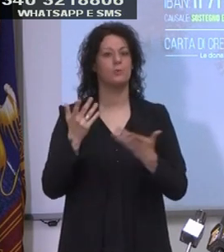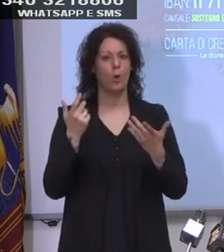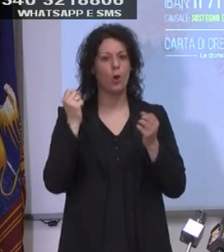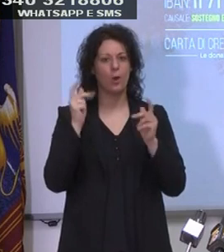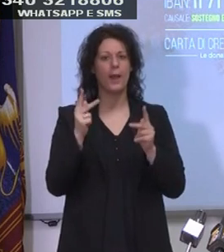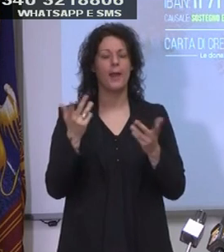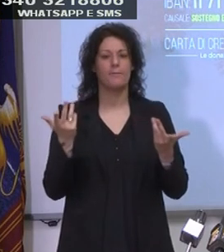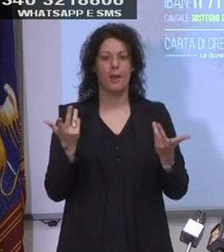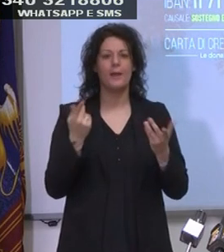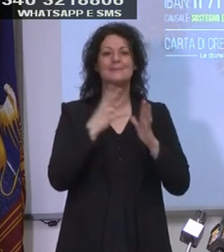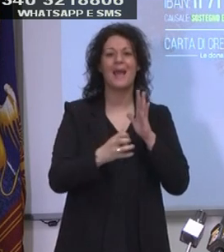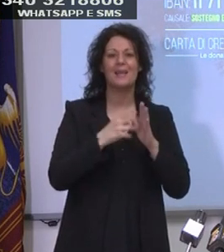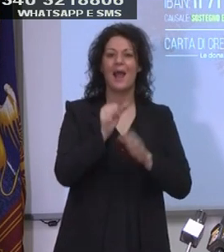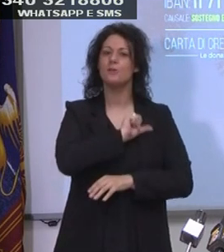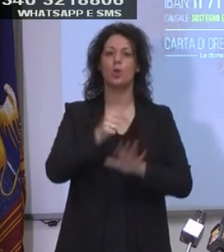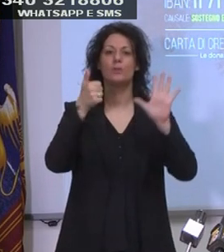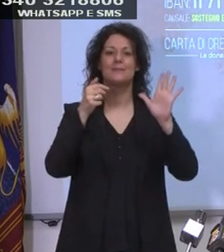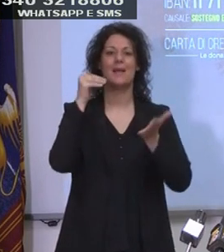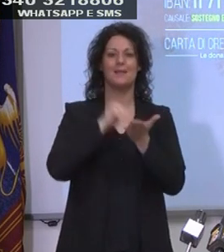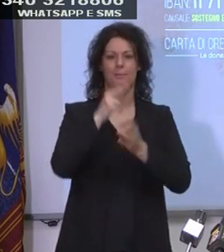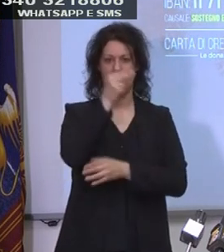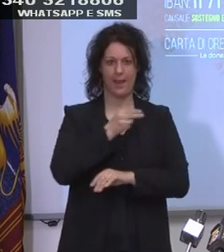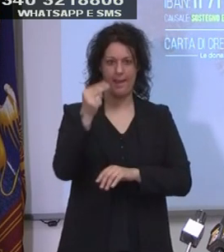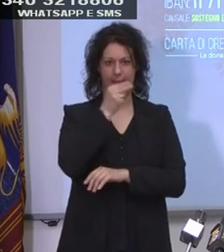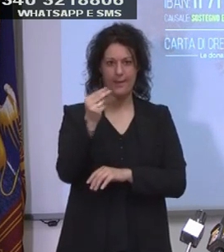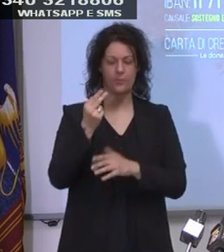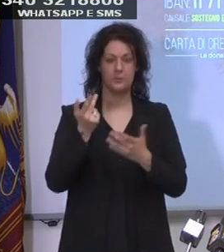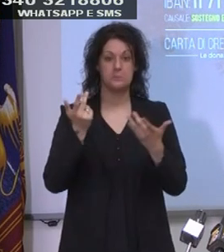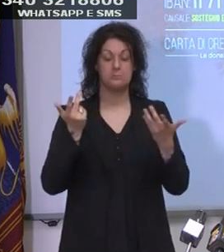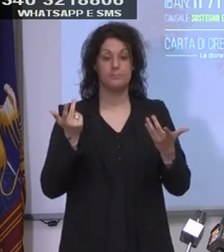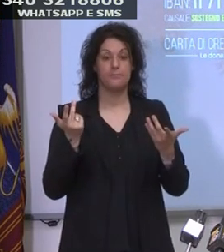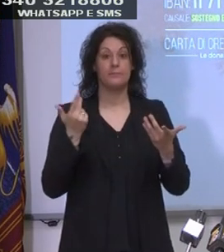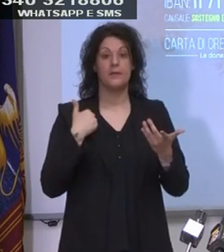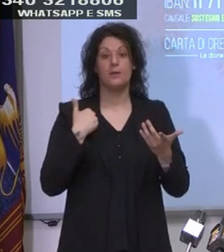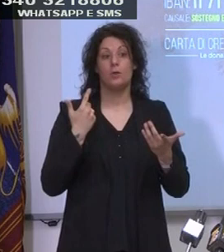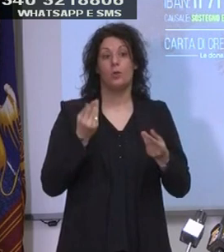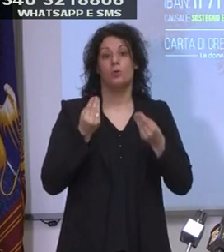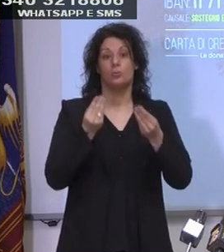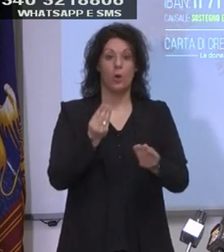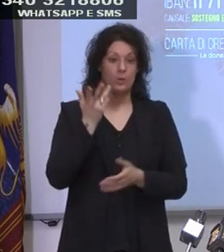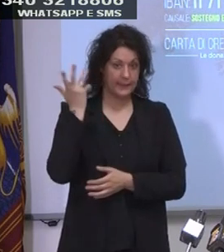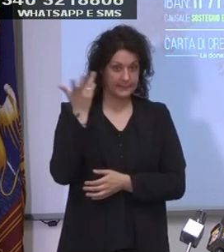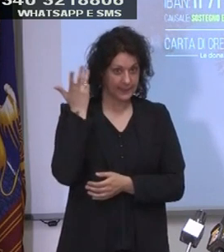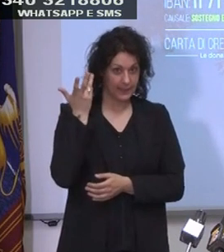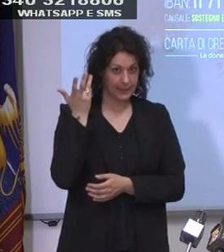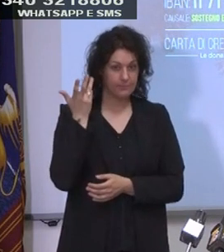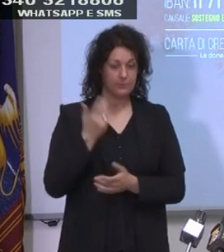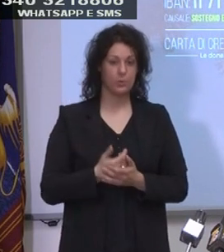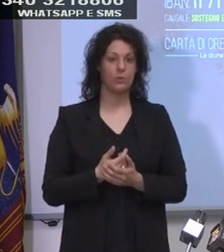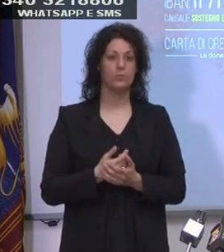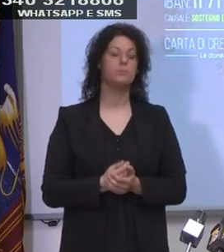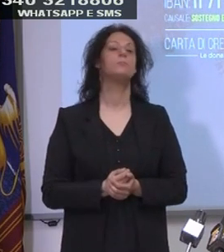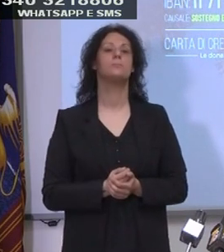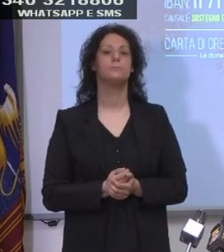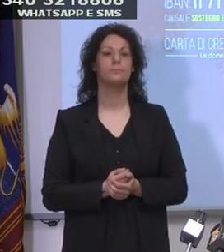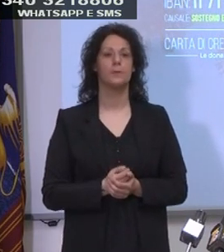scaricavano 80.000 euro, cioè questo è il vero tema. Quindi spero che sia solo uno dei pochi esempi da fare rispetto a quello che è stato provato,